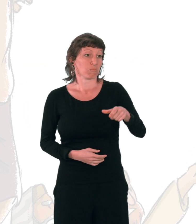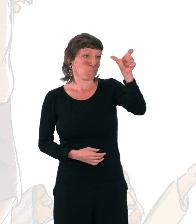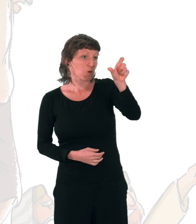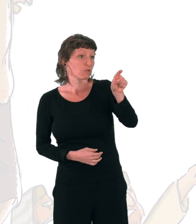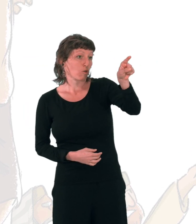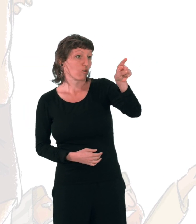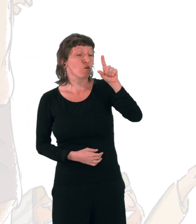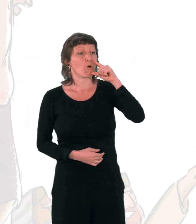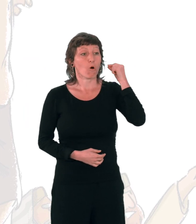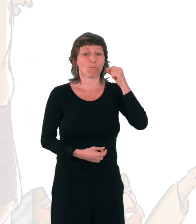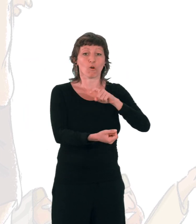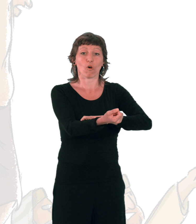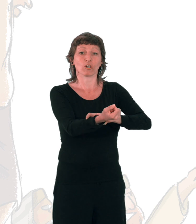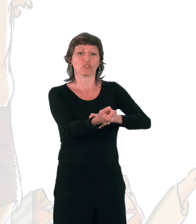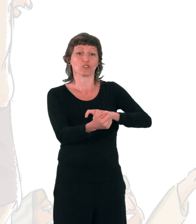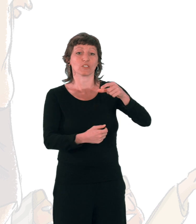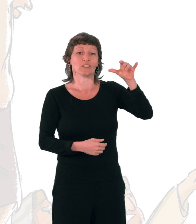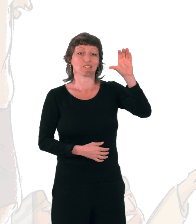Un homme de Cyrène, appelé Simon,